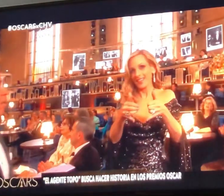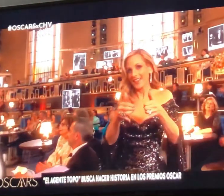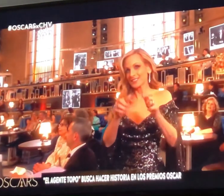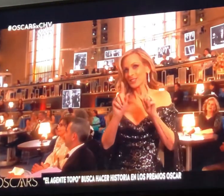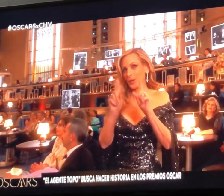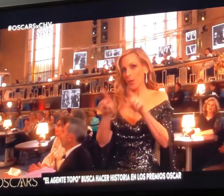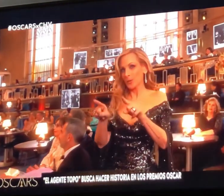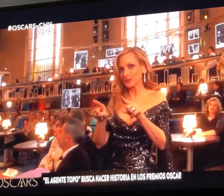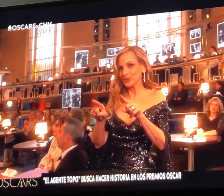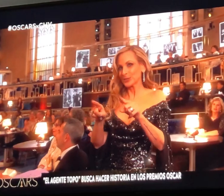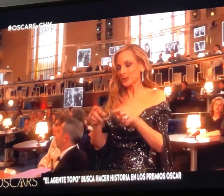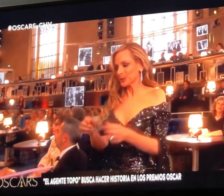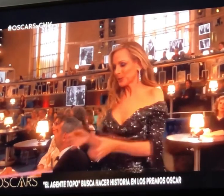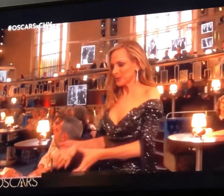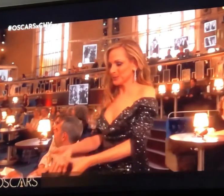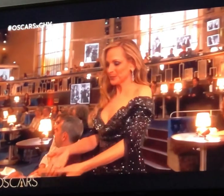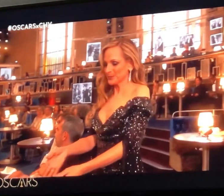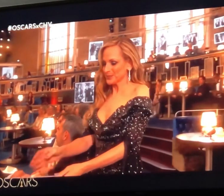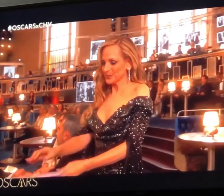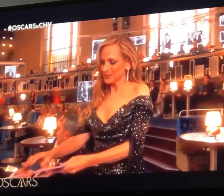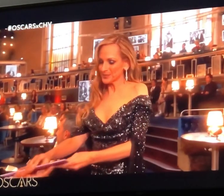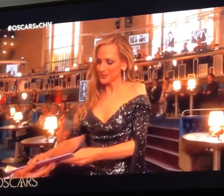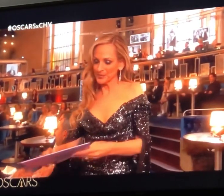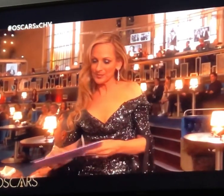Y el Oscar va para...